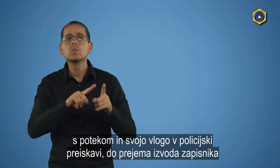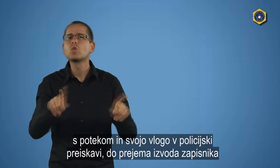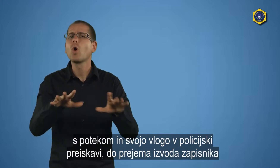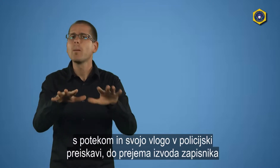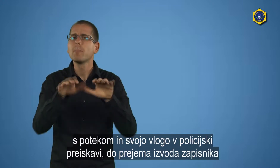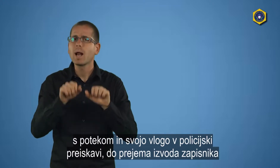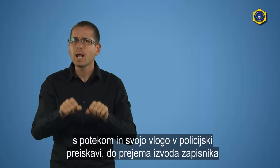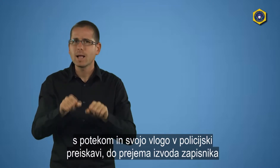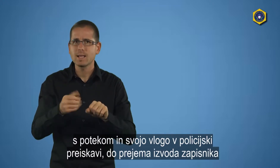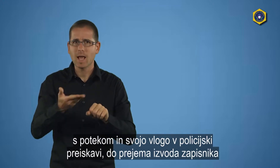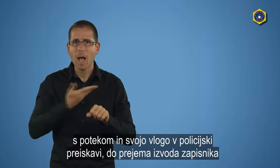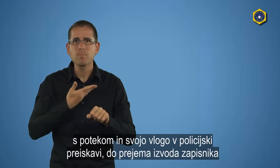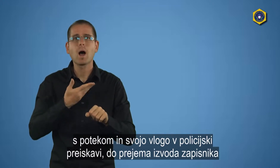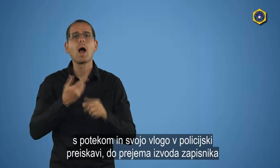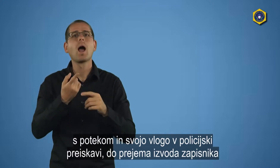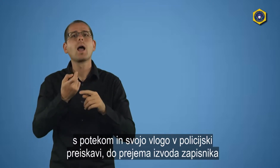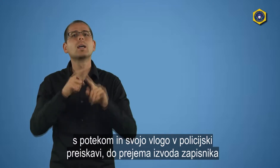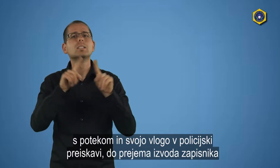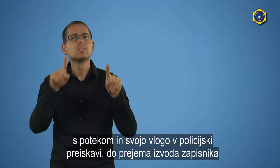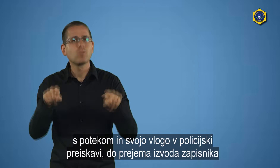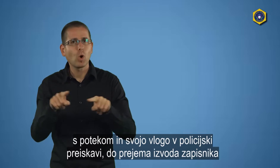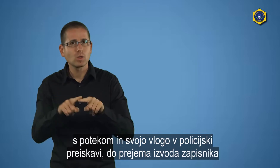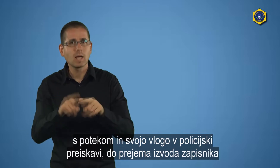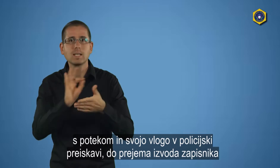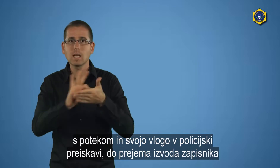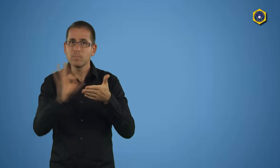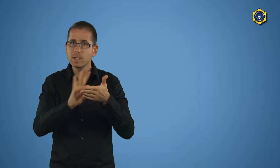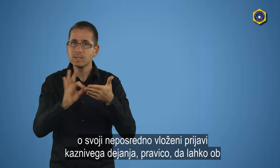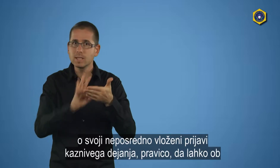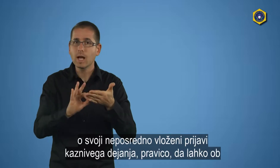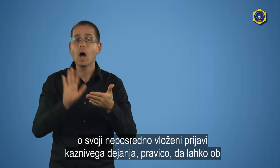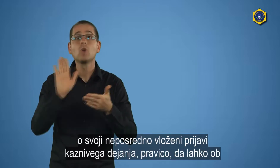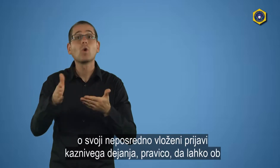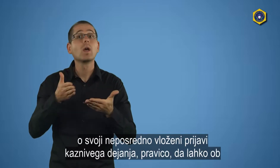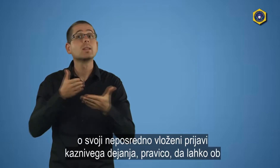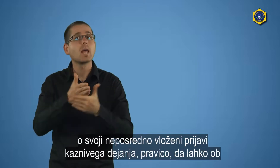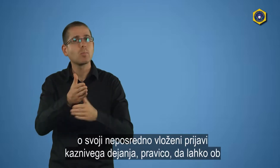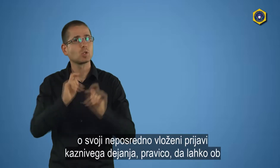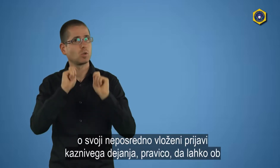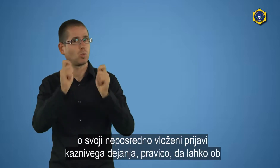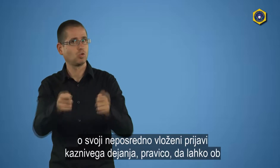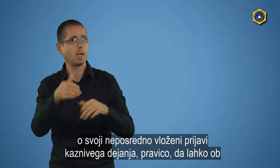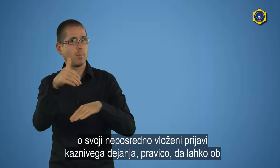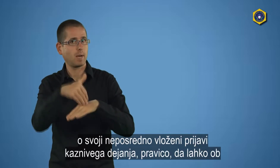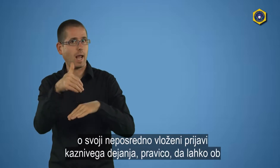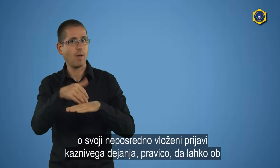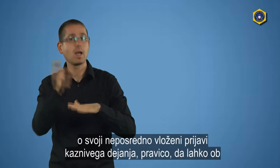do prejema izvoda zapisnika o svoji neposredno vloženi prijavi kaznivega dejanja,